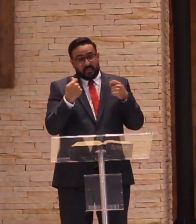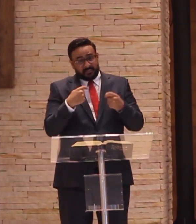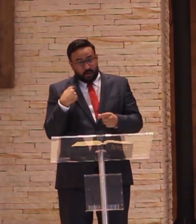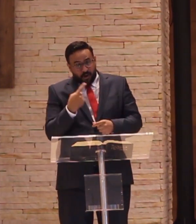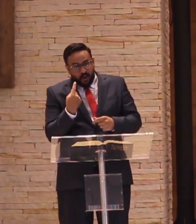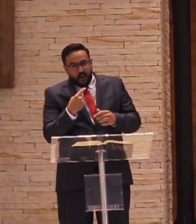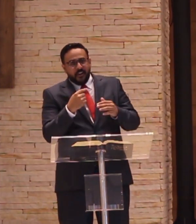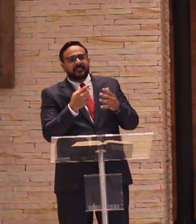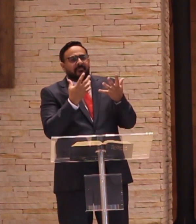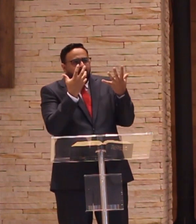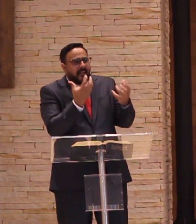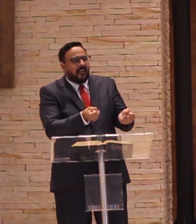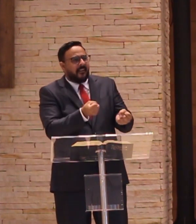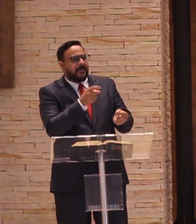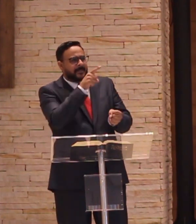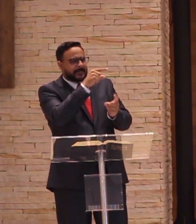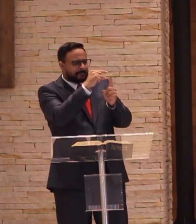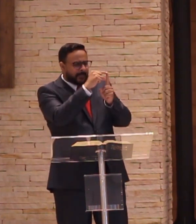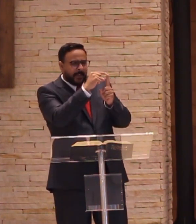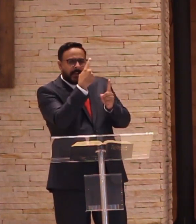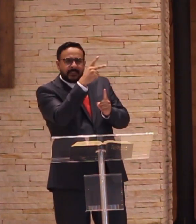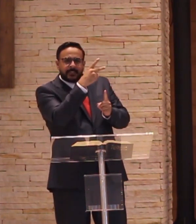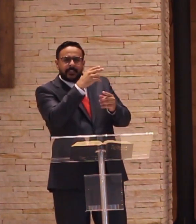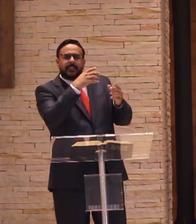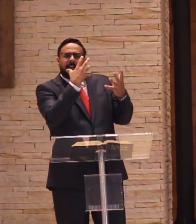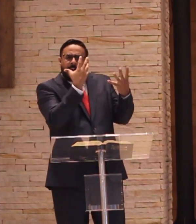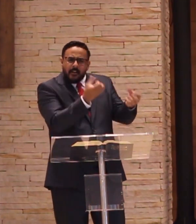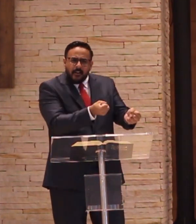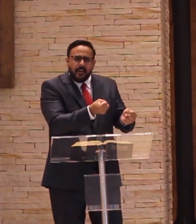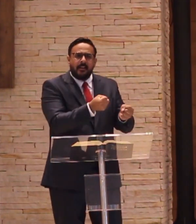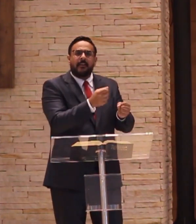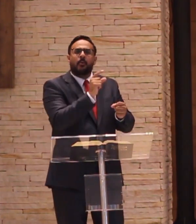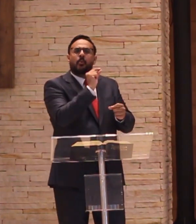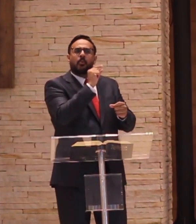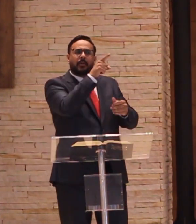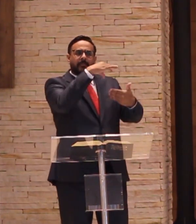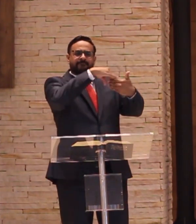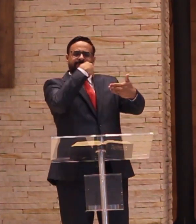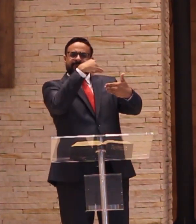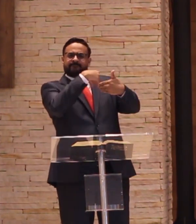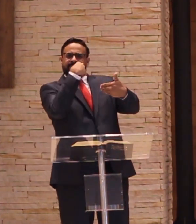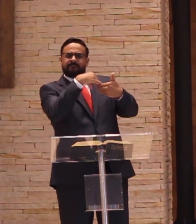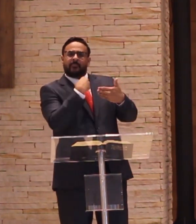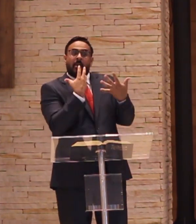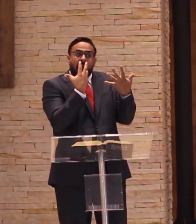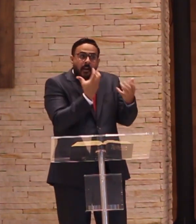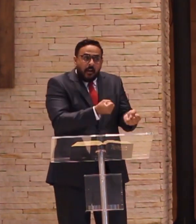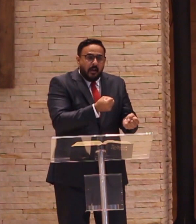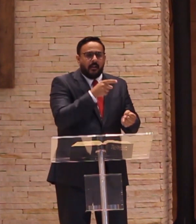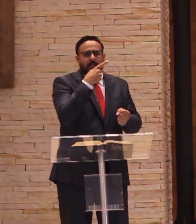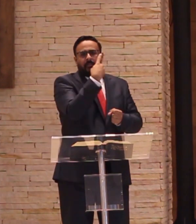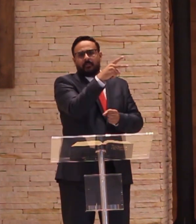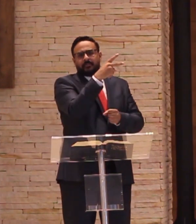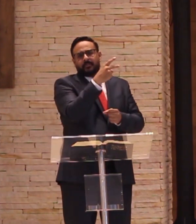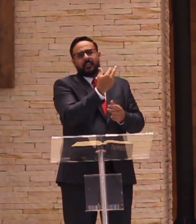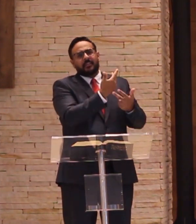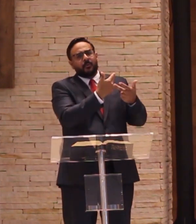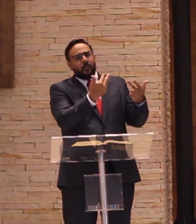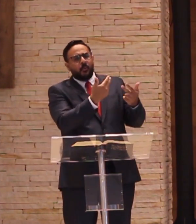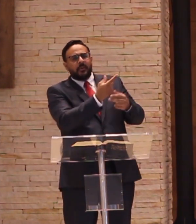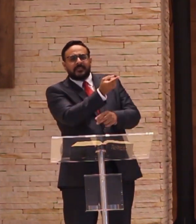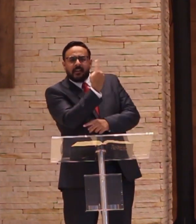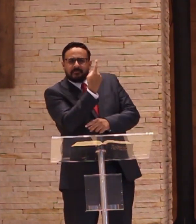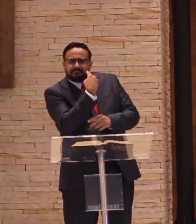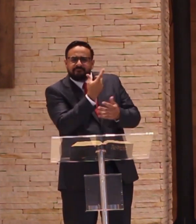precisamos acreditar nele. Só precisamos acreditar que a morte de Jesus na cruz, que o sacrifício que ele fez, que a sua